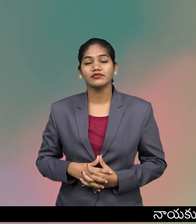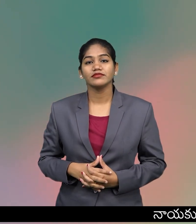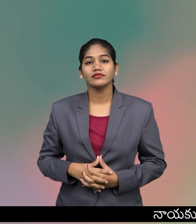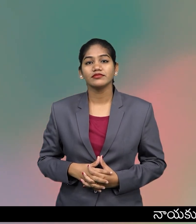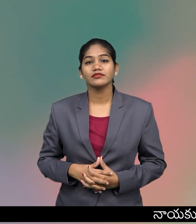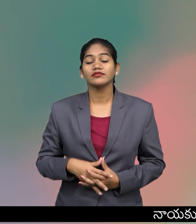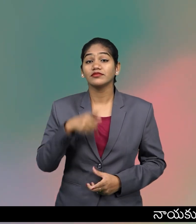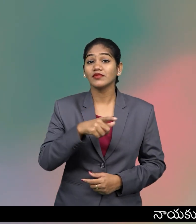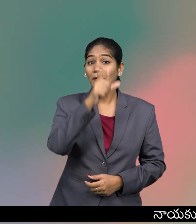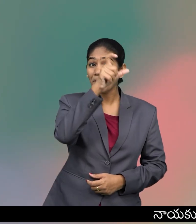నాయకులను అరెస్టు చేసి